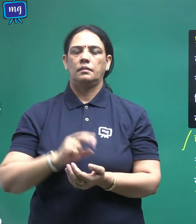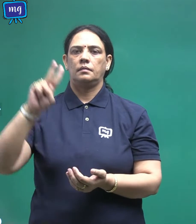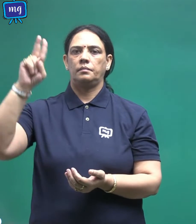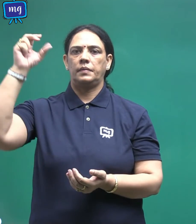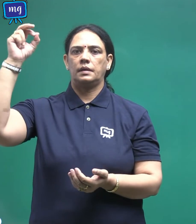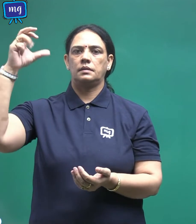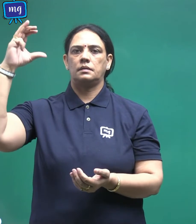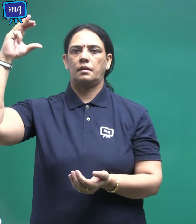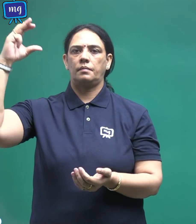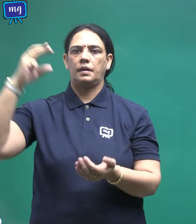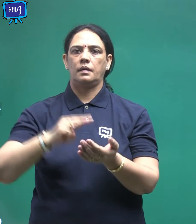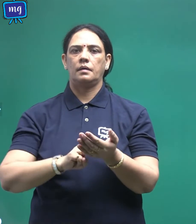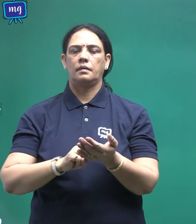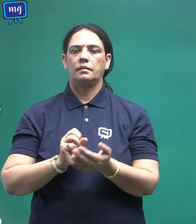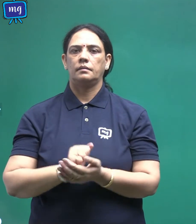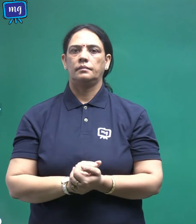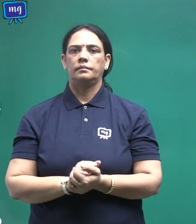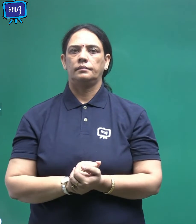सेमी।